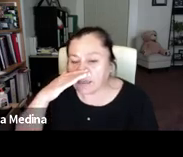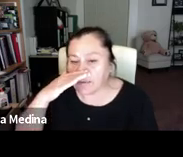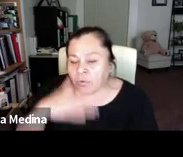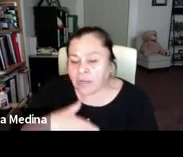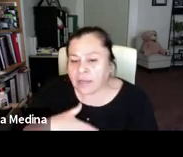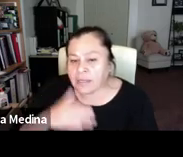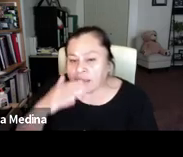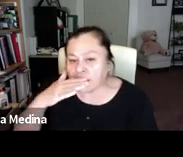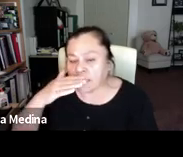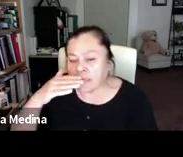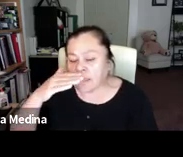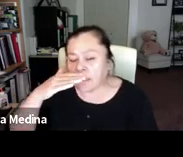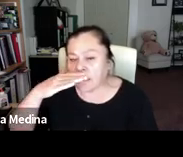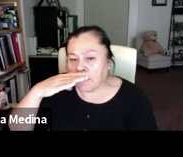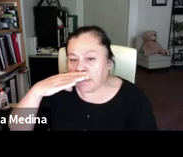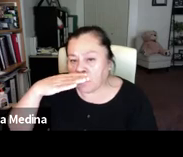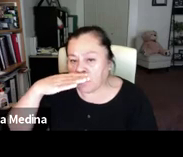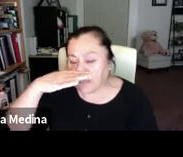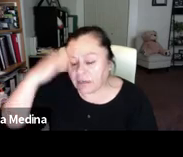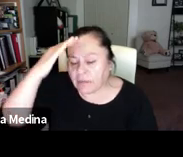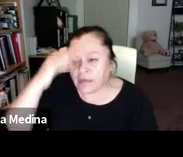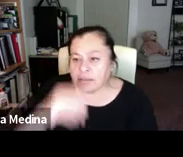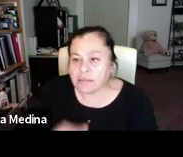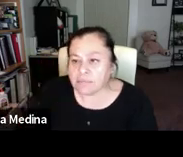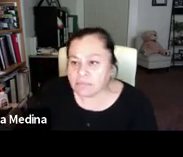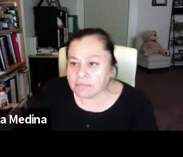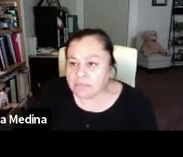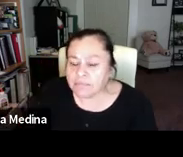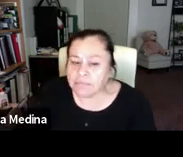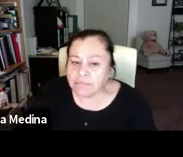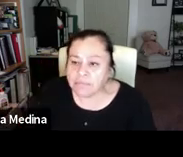es abajo de la nariz y para el hombre arriba de la nariz.